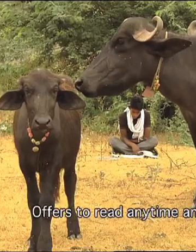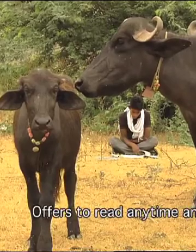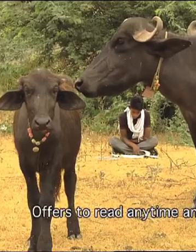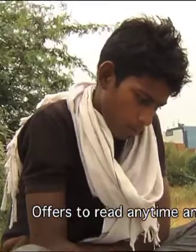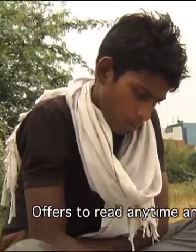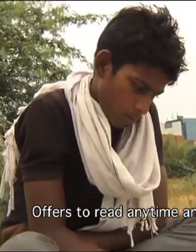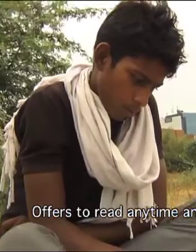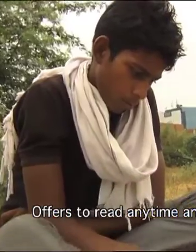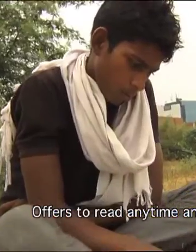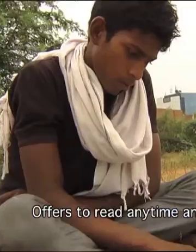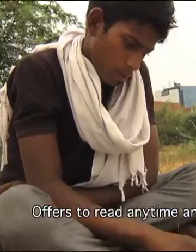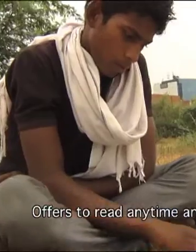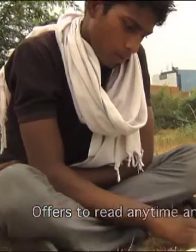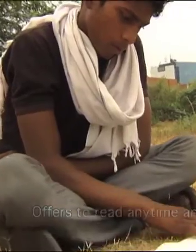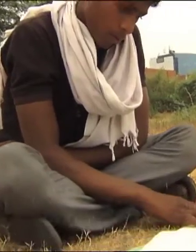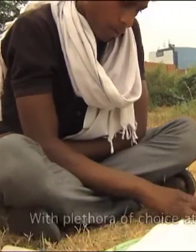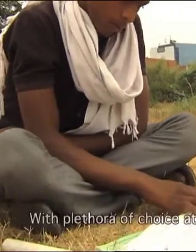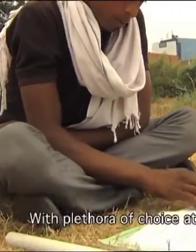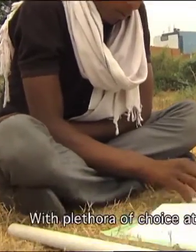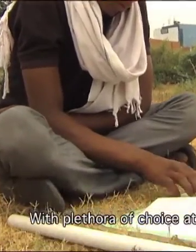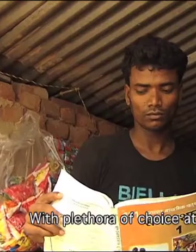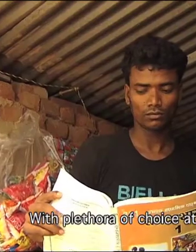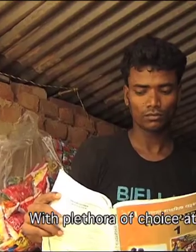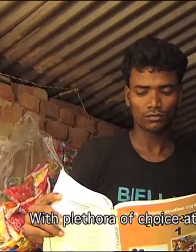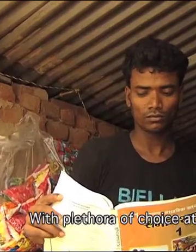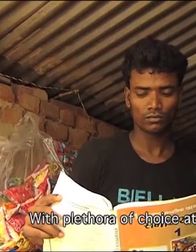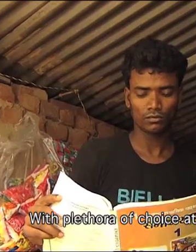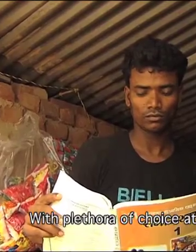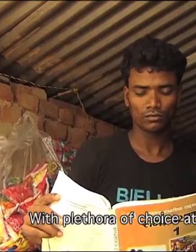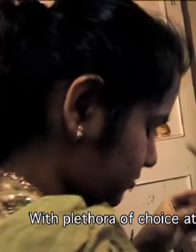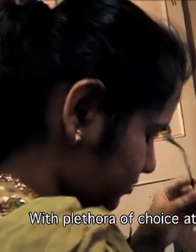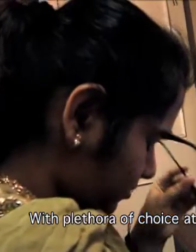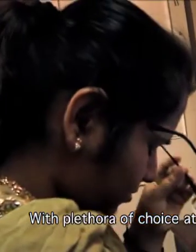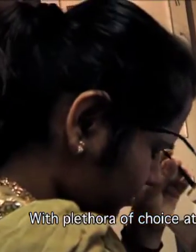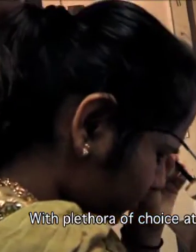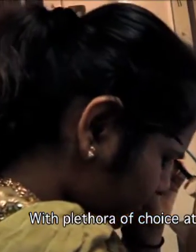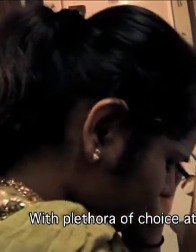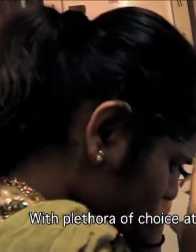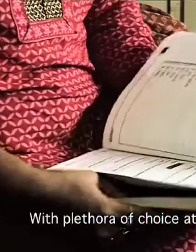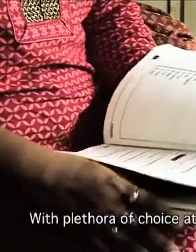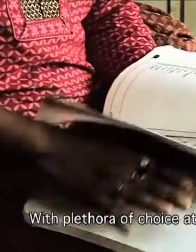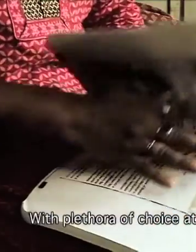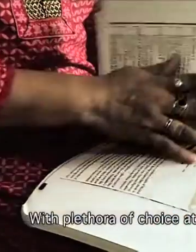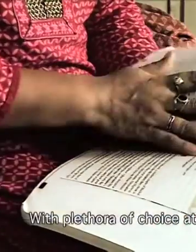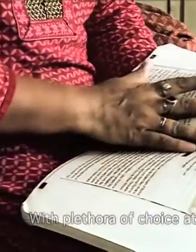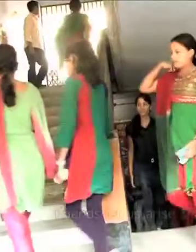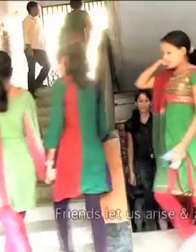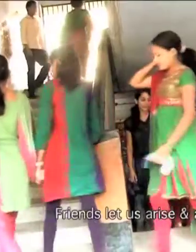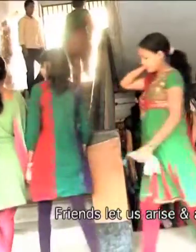कभी पढ़े हम कहीं पढ़े, वे विषय की लोच से युक्त हो।